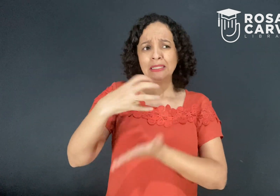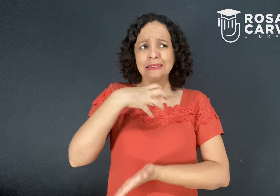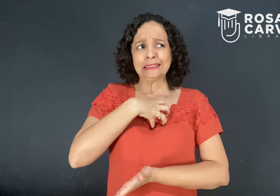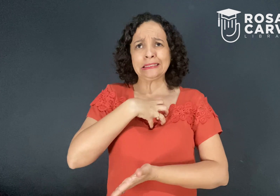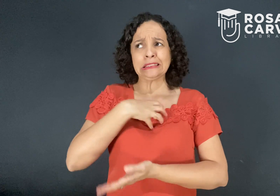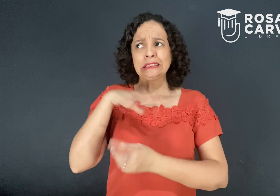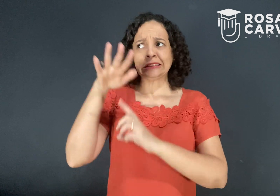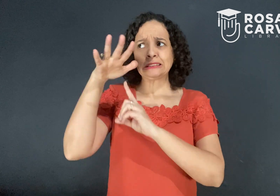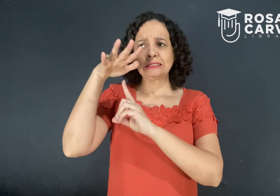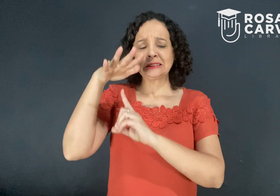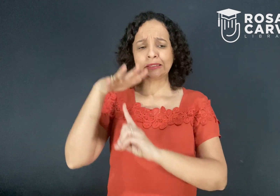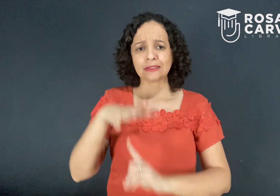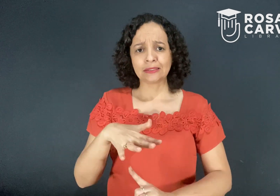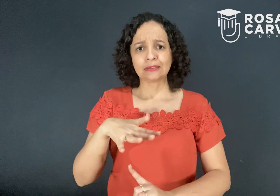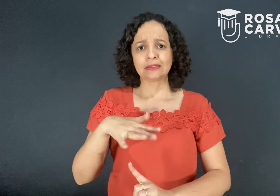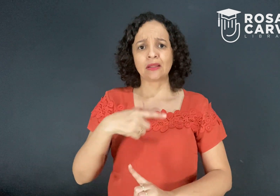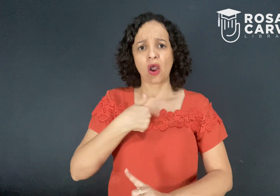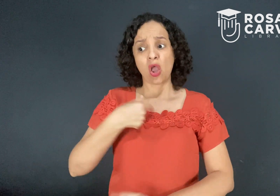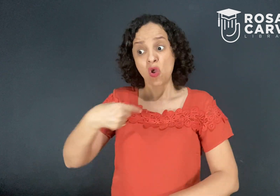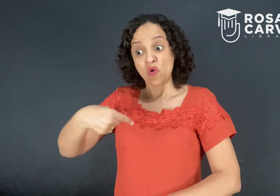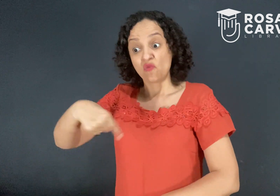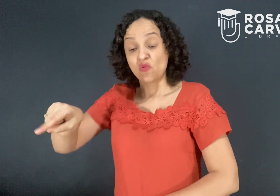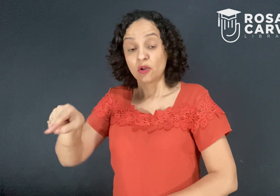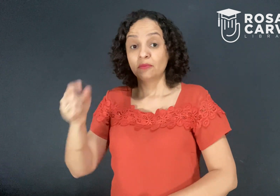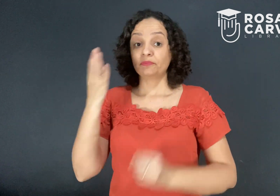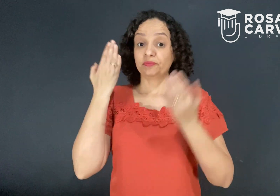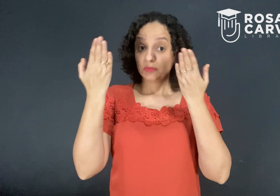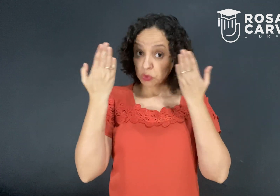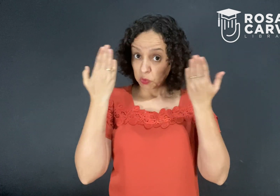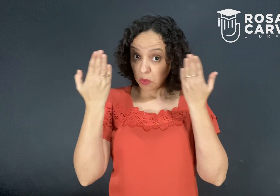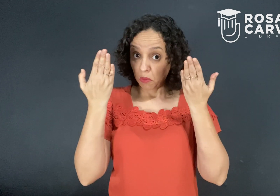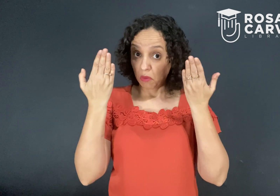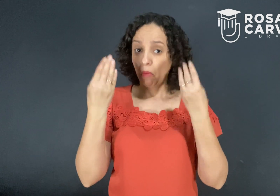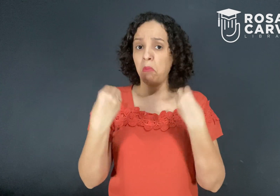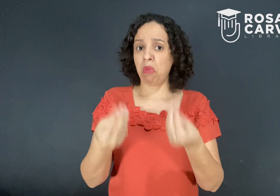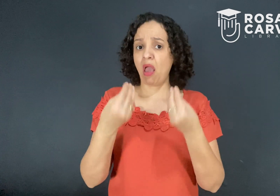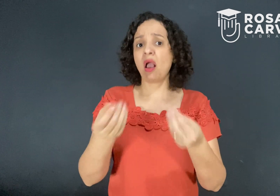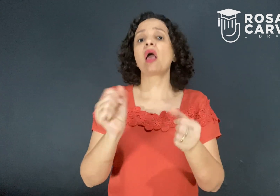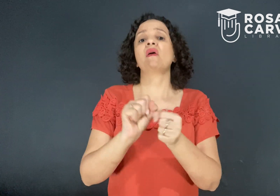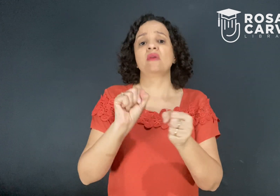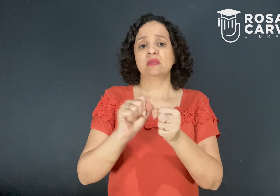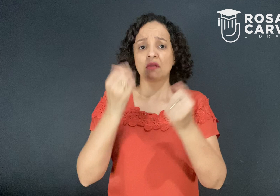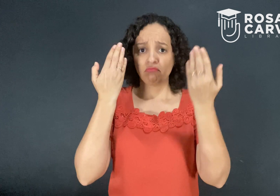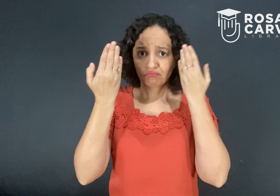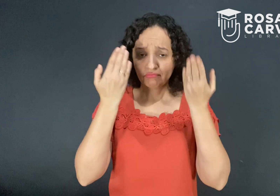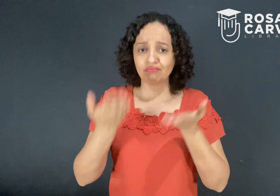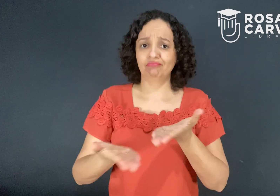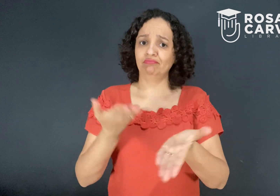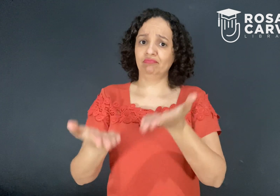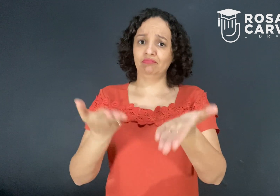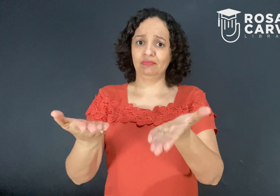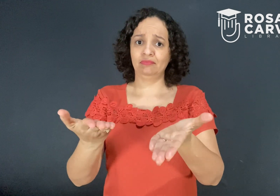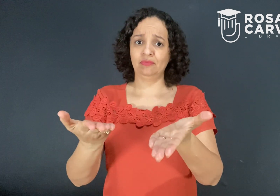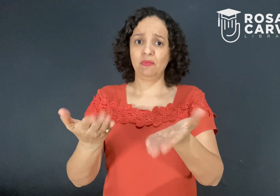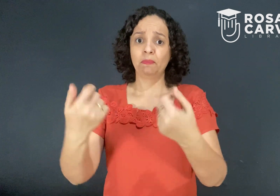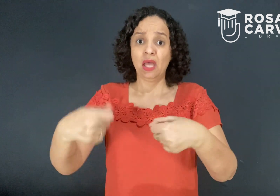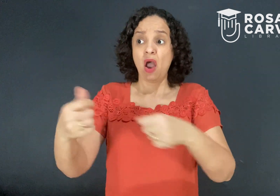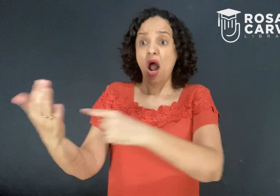os sintomas da depressão, eu procurei um psicólogo, né, procurei a psicoterapia para